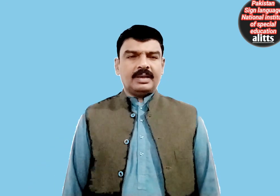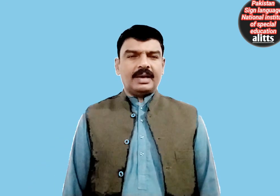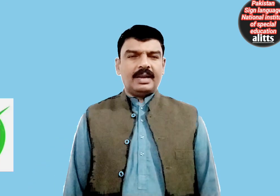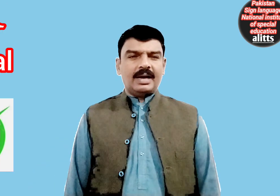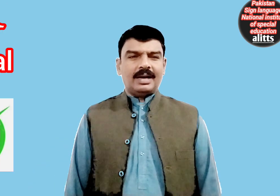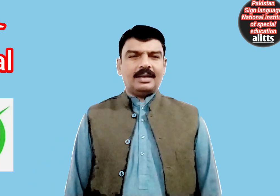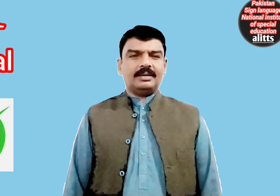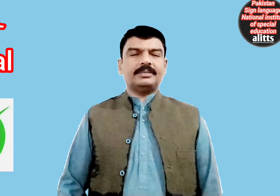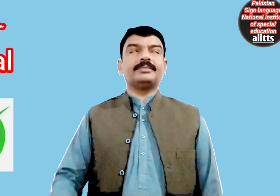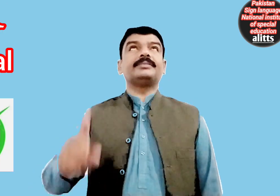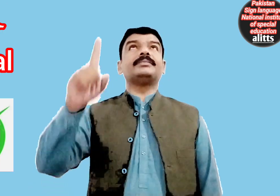हलाल,